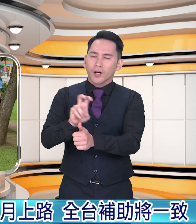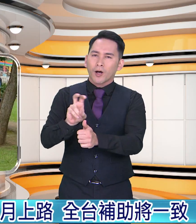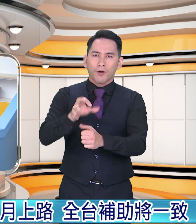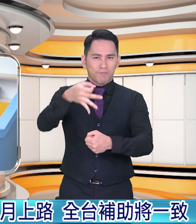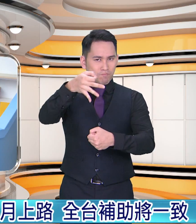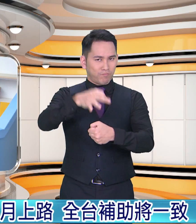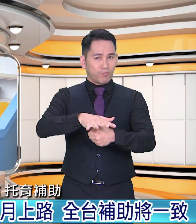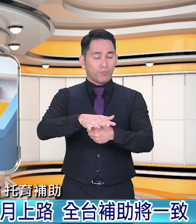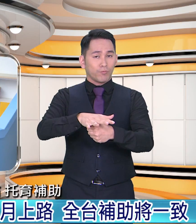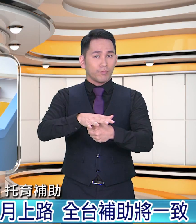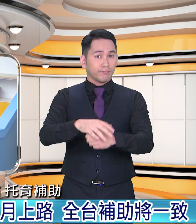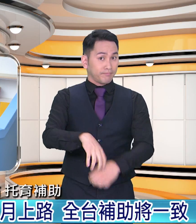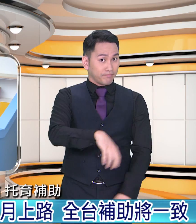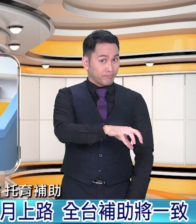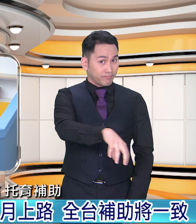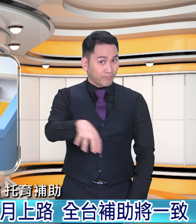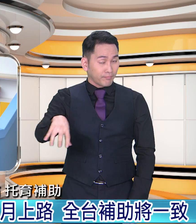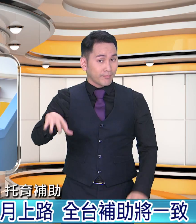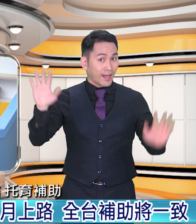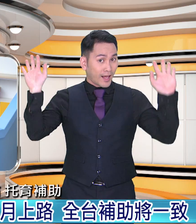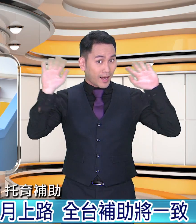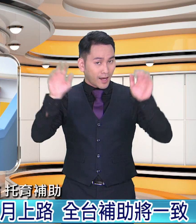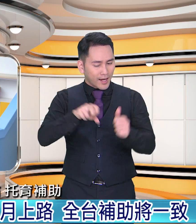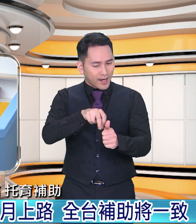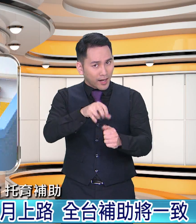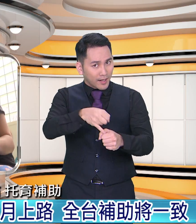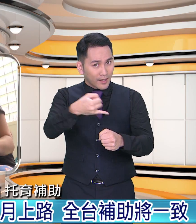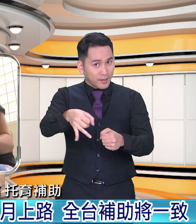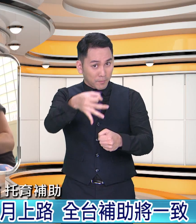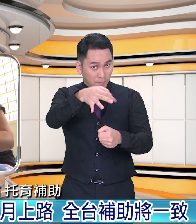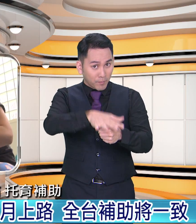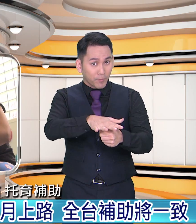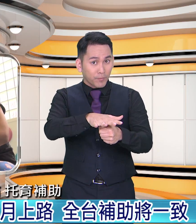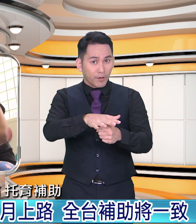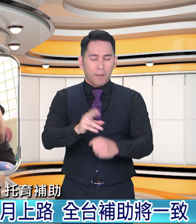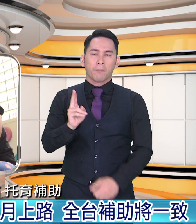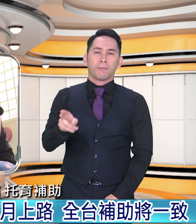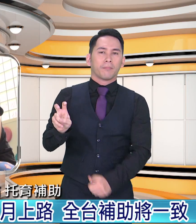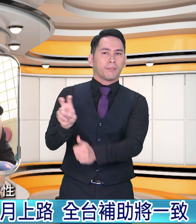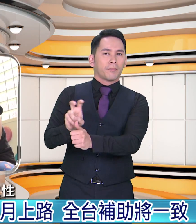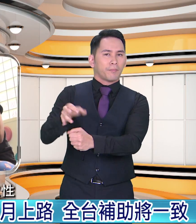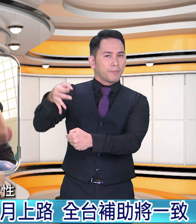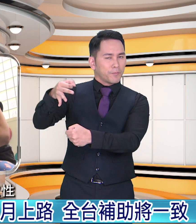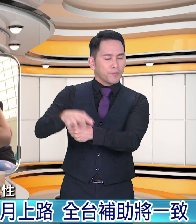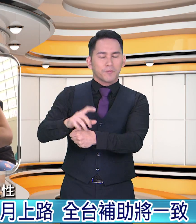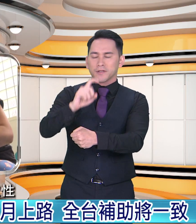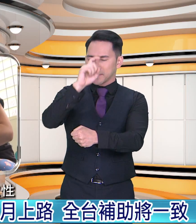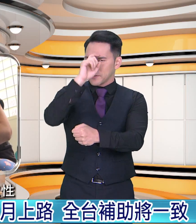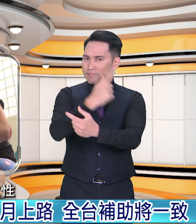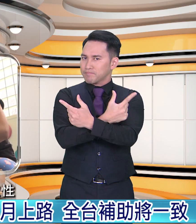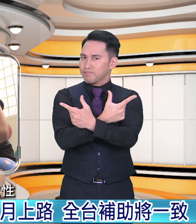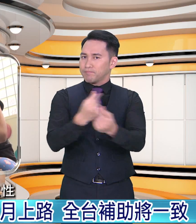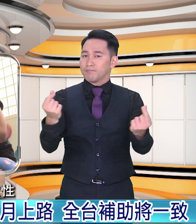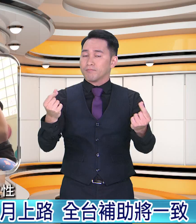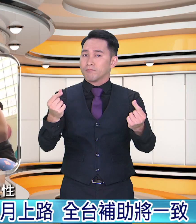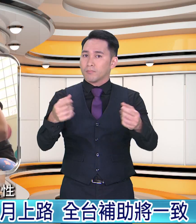路。而其中有关育儿津贴、托育补助，希望全台的标准一致